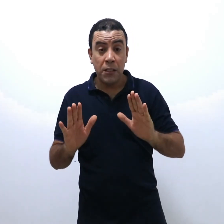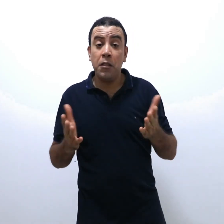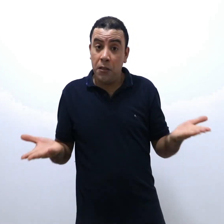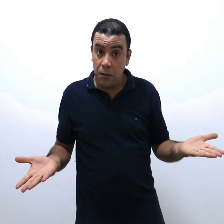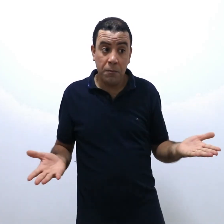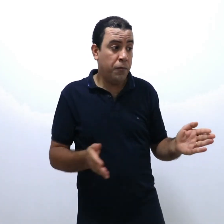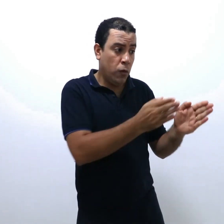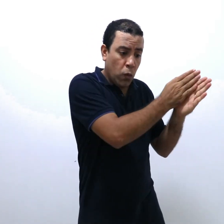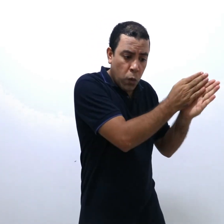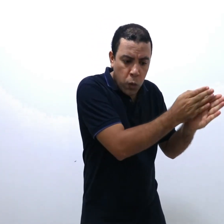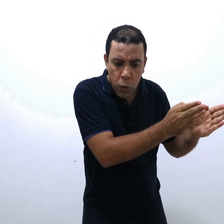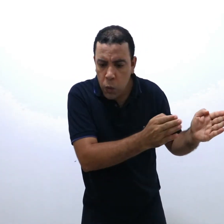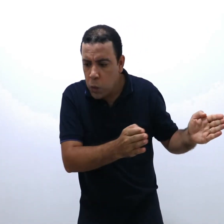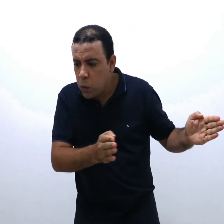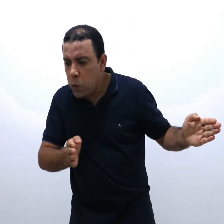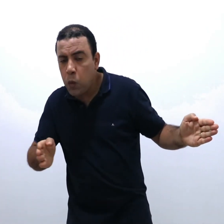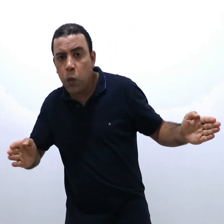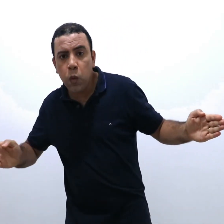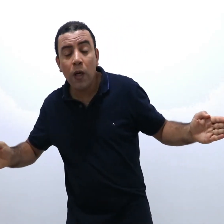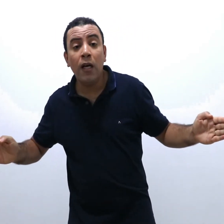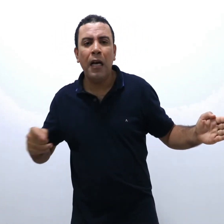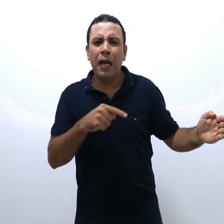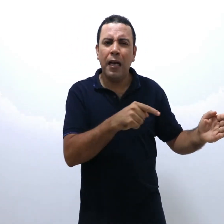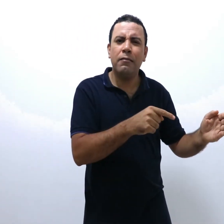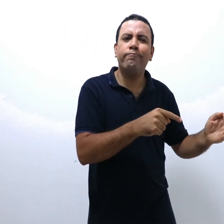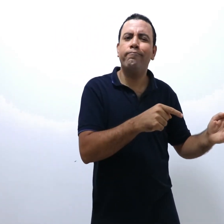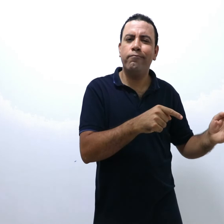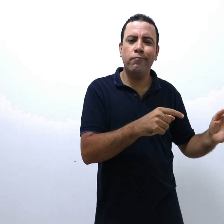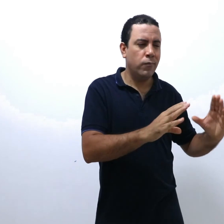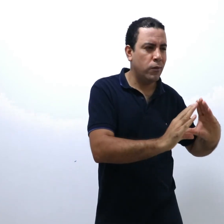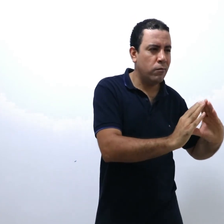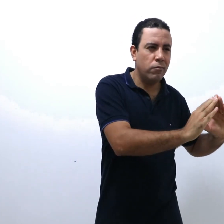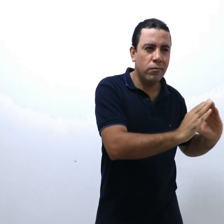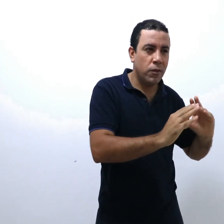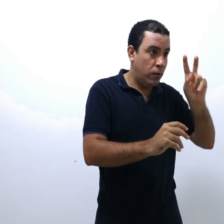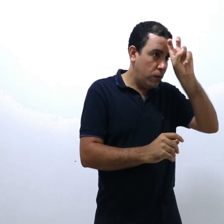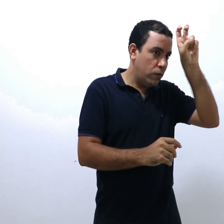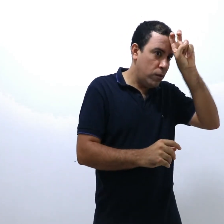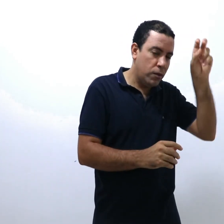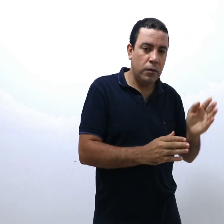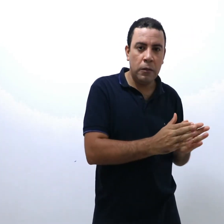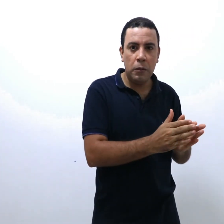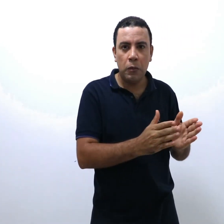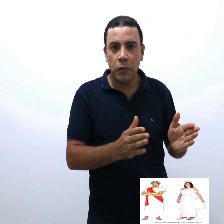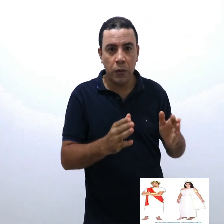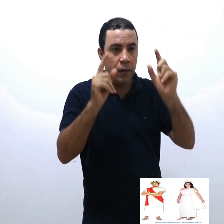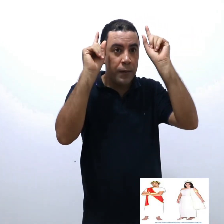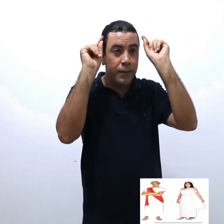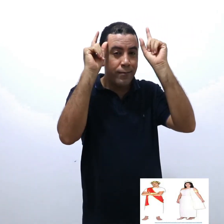Então, se considerarmos toda essa linha do tempo, desde as pirâmides do Egito, passando pelos